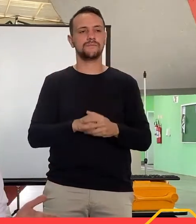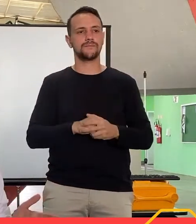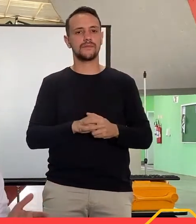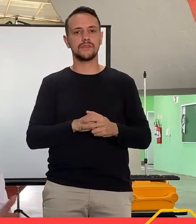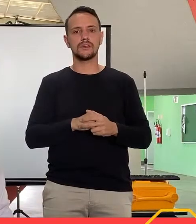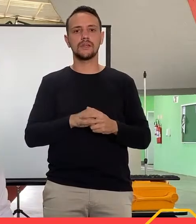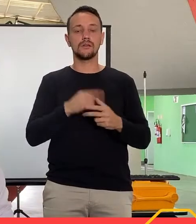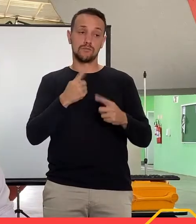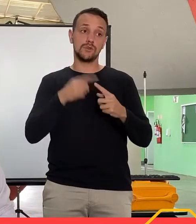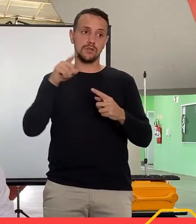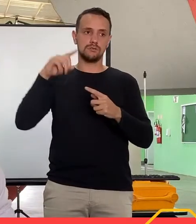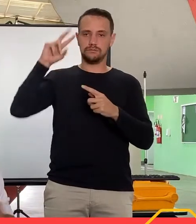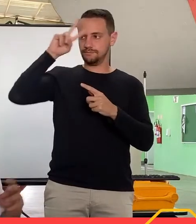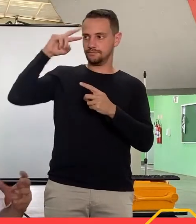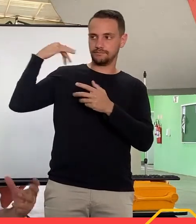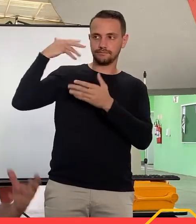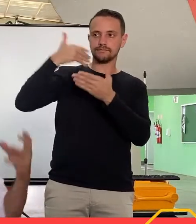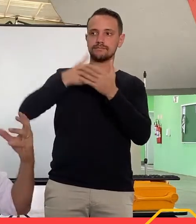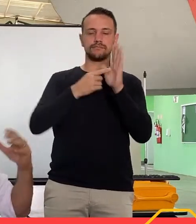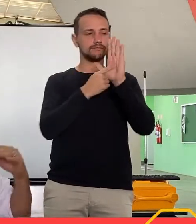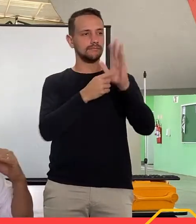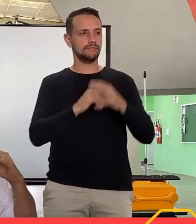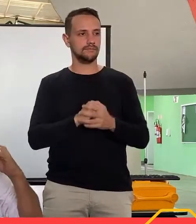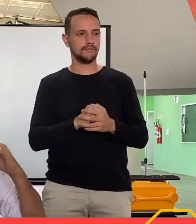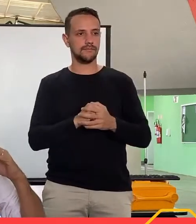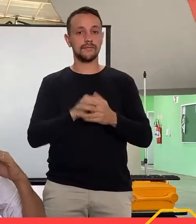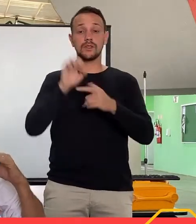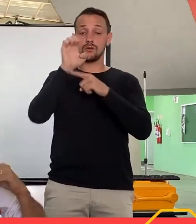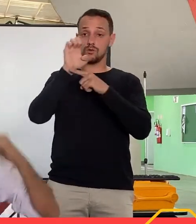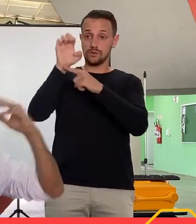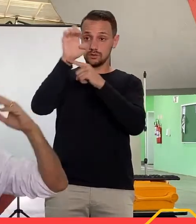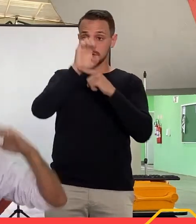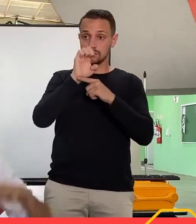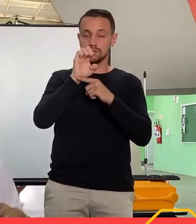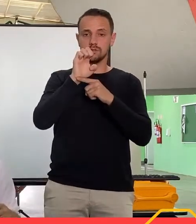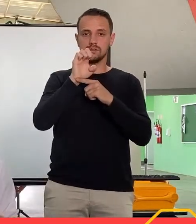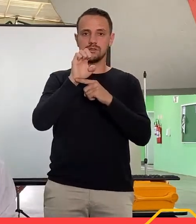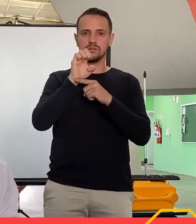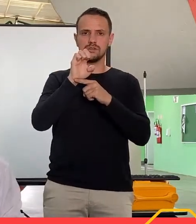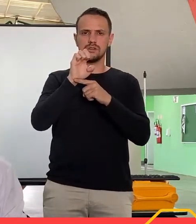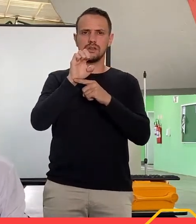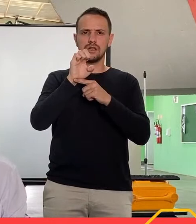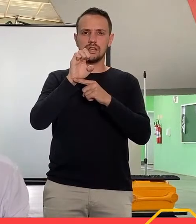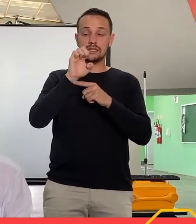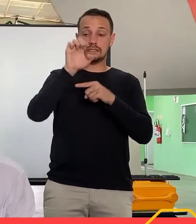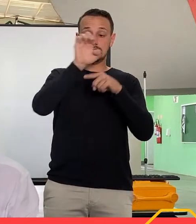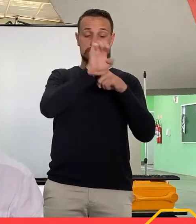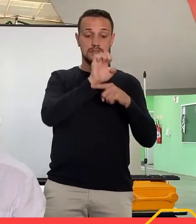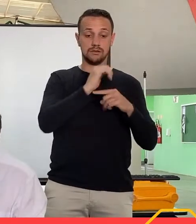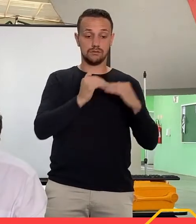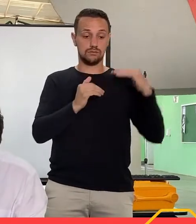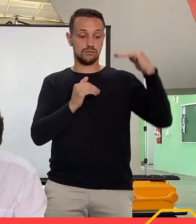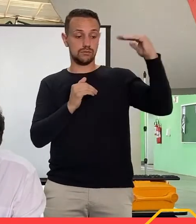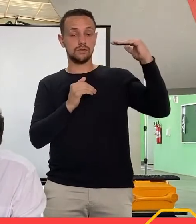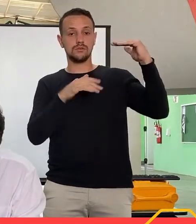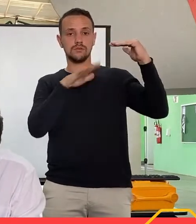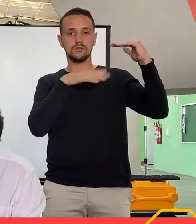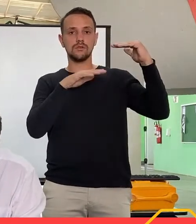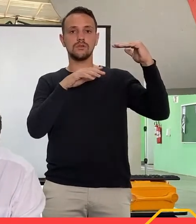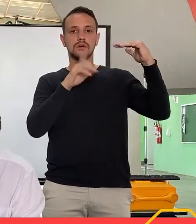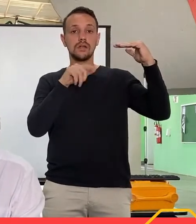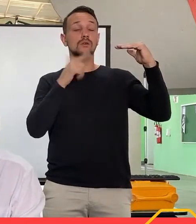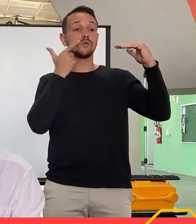a história registra. O Estado que está acima desses conflitos religiosos foi quase